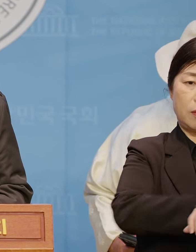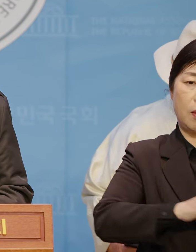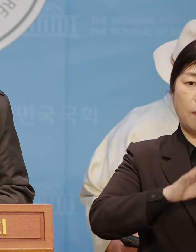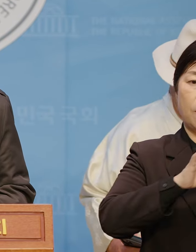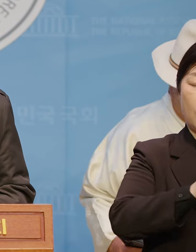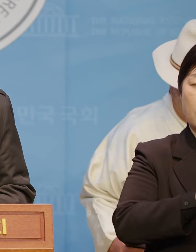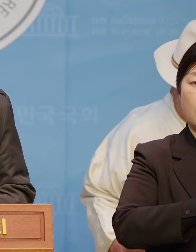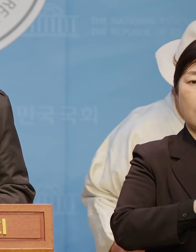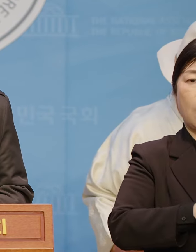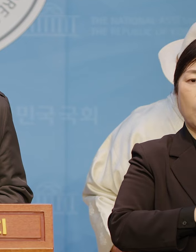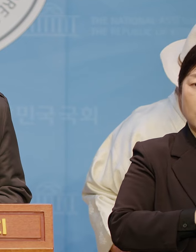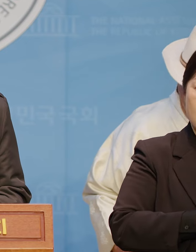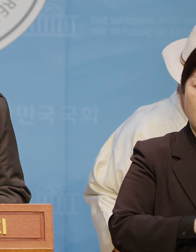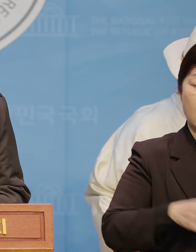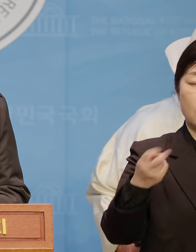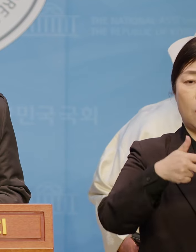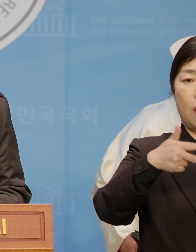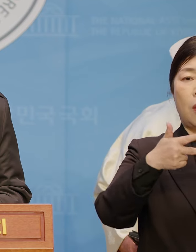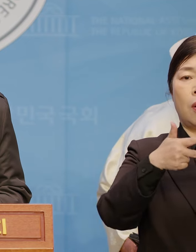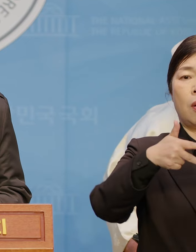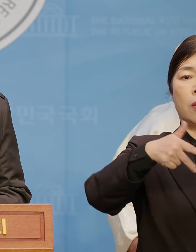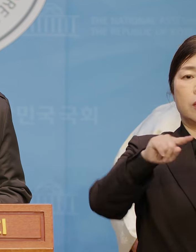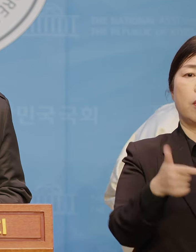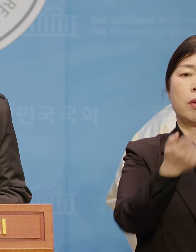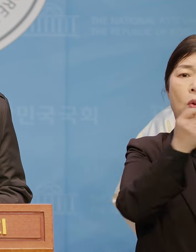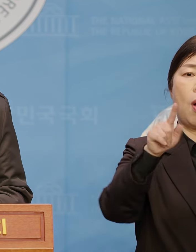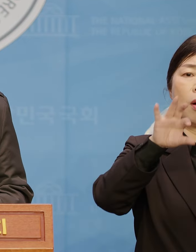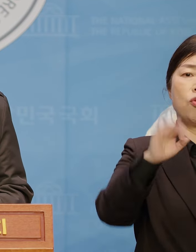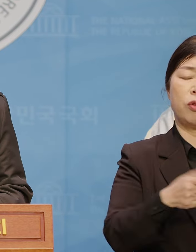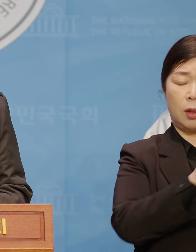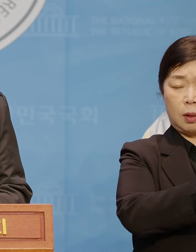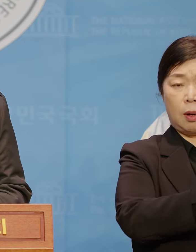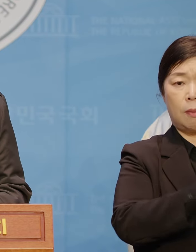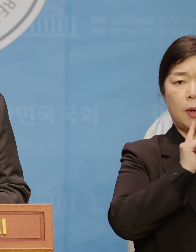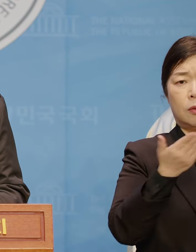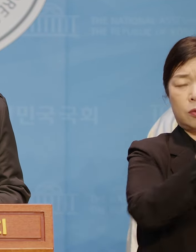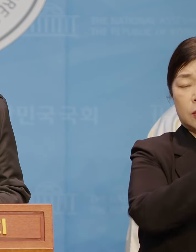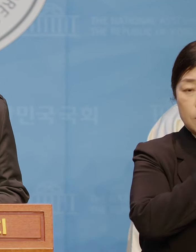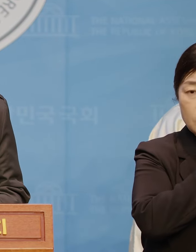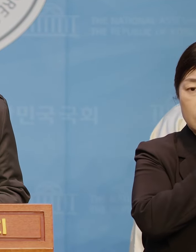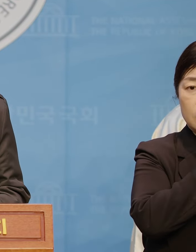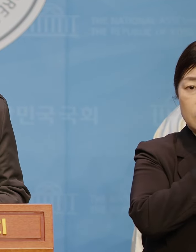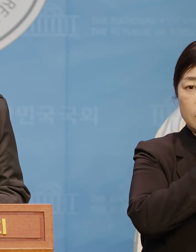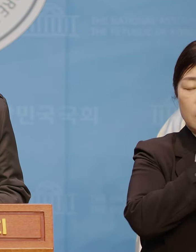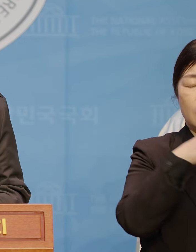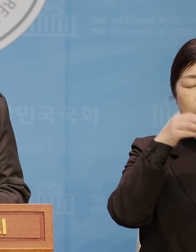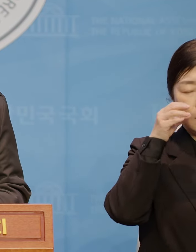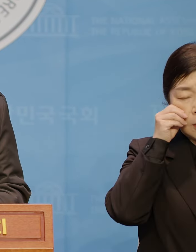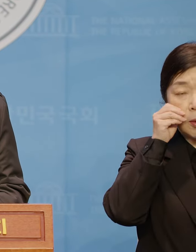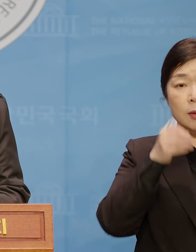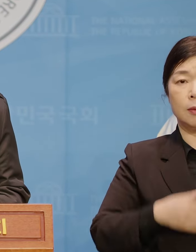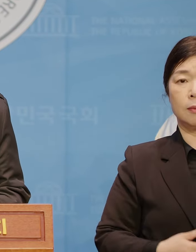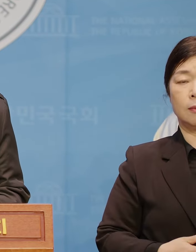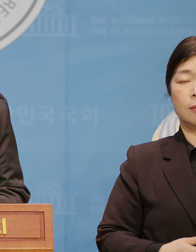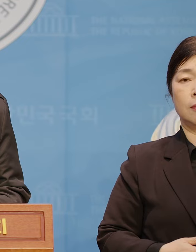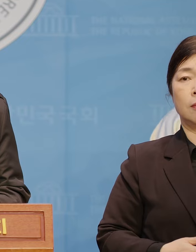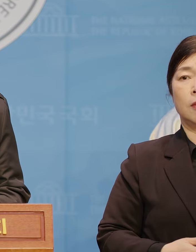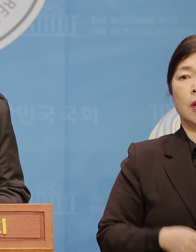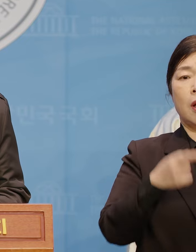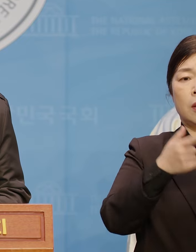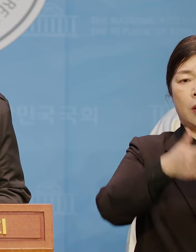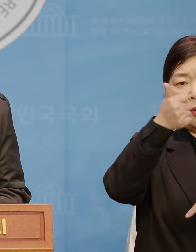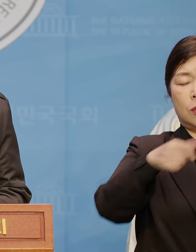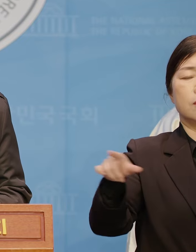목사들과 정광원 씨에게 이런 말을 하고 싶습니다 제발 예수를 좀